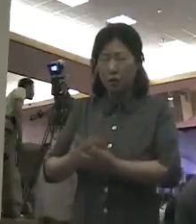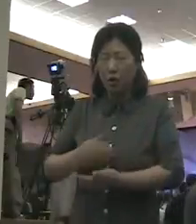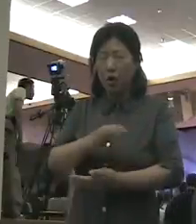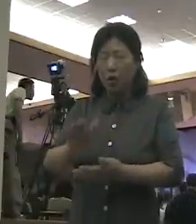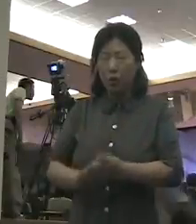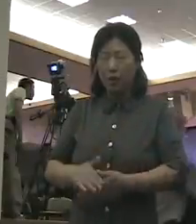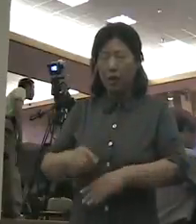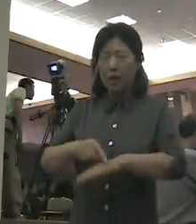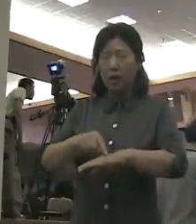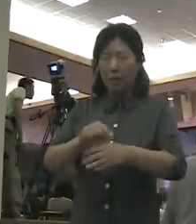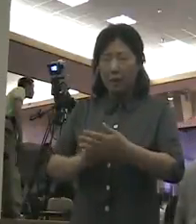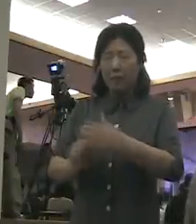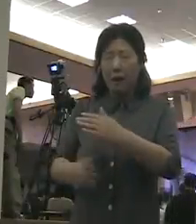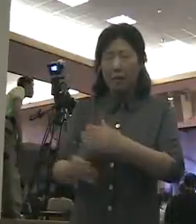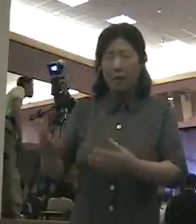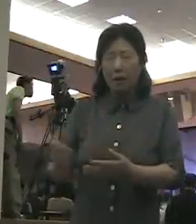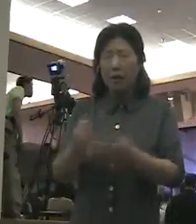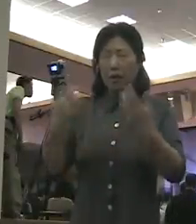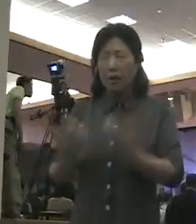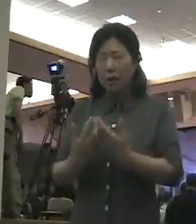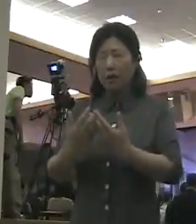시간 성령 임하여 주시옵소서.